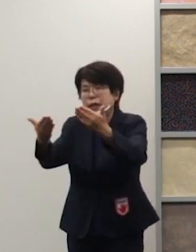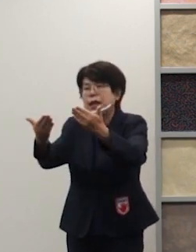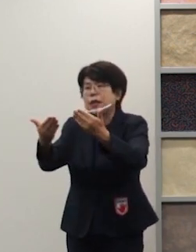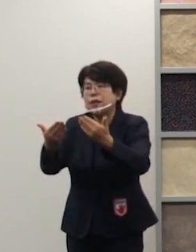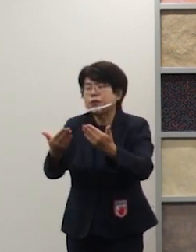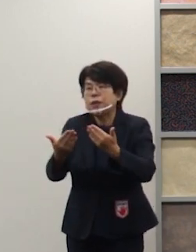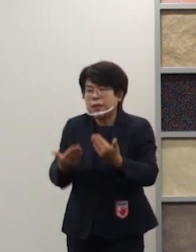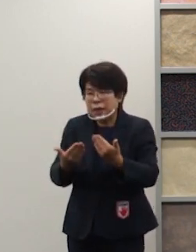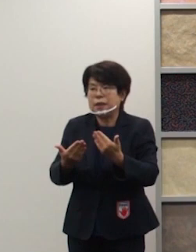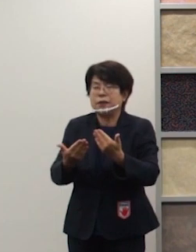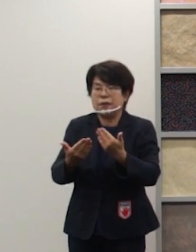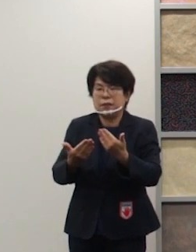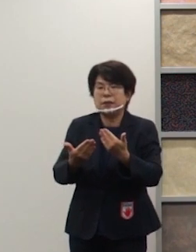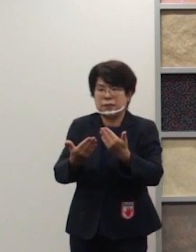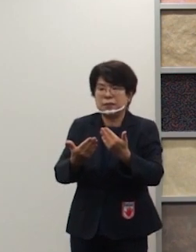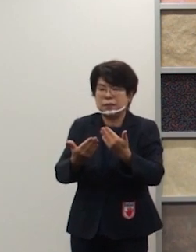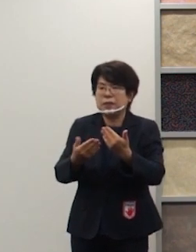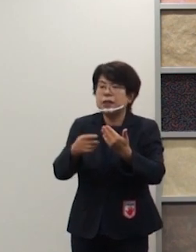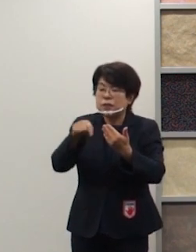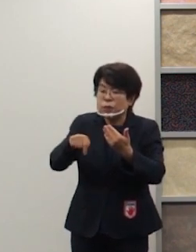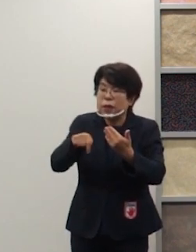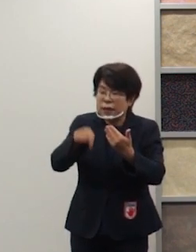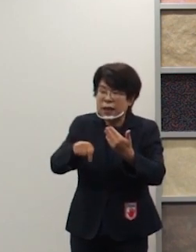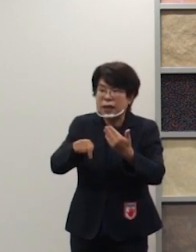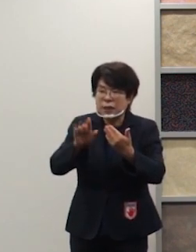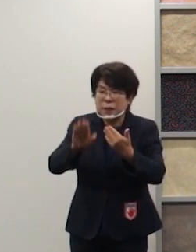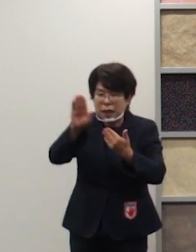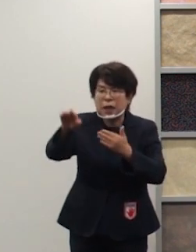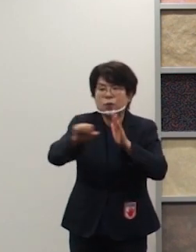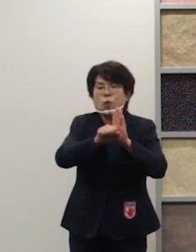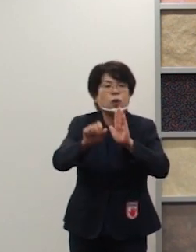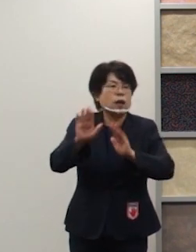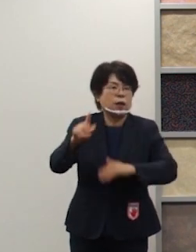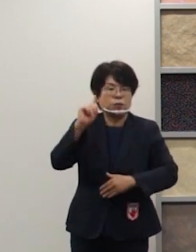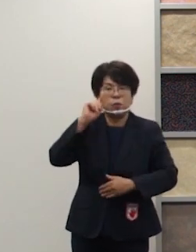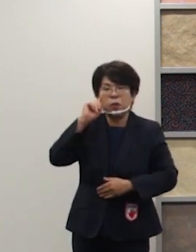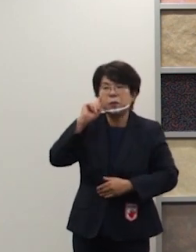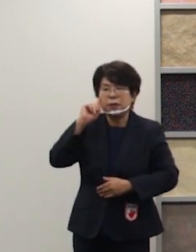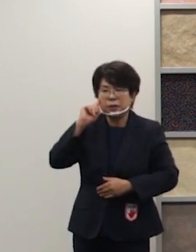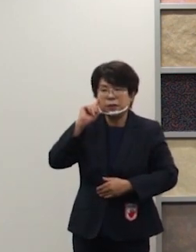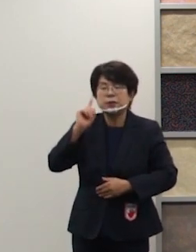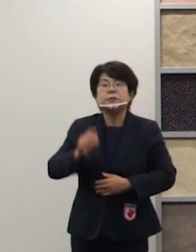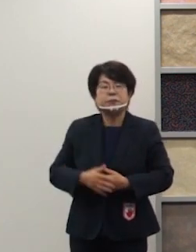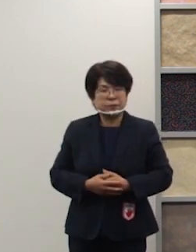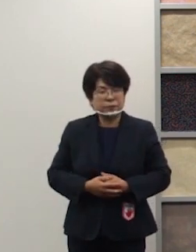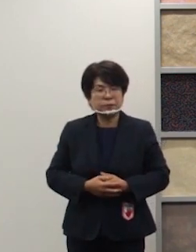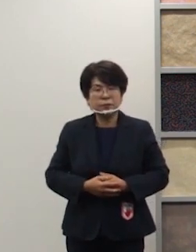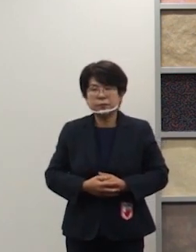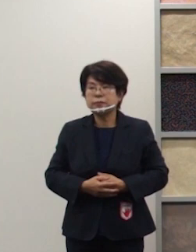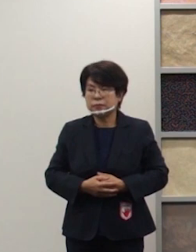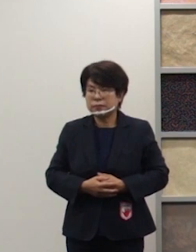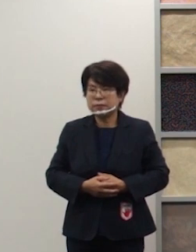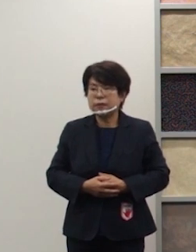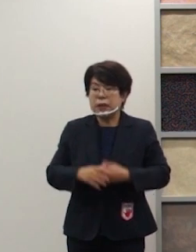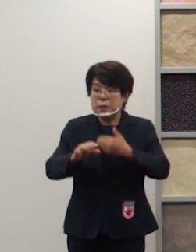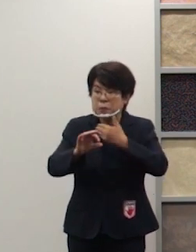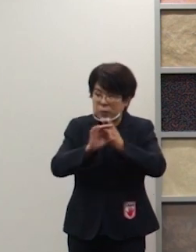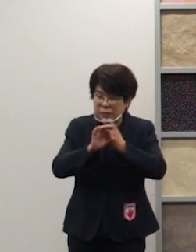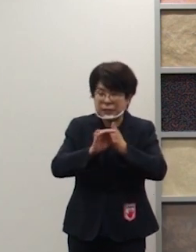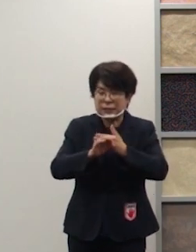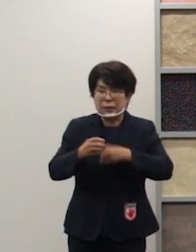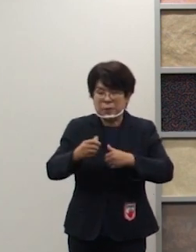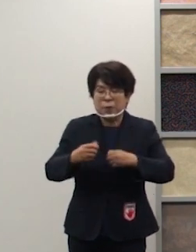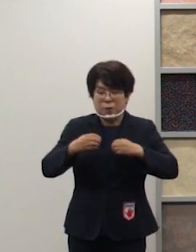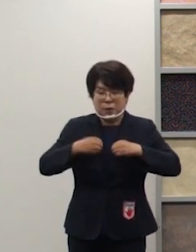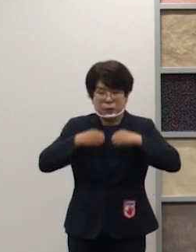る段階にまだあろうかと私は思っています。これがなんかとんでもない数の、話になったら、それ